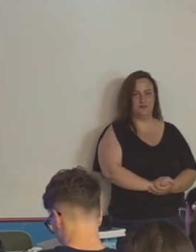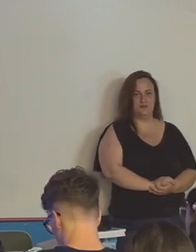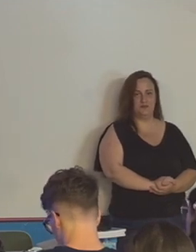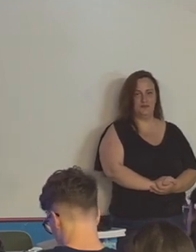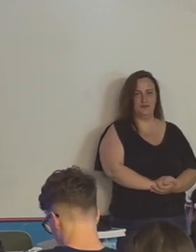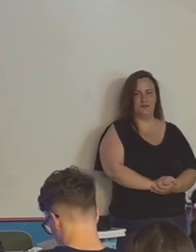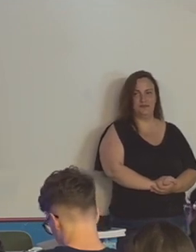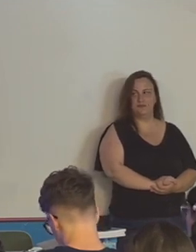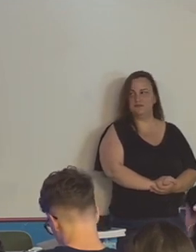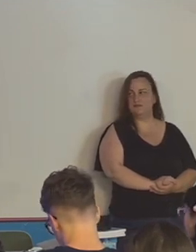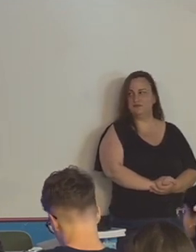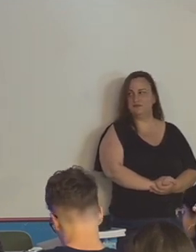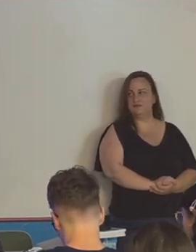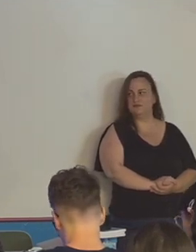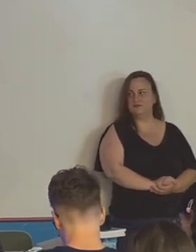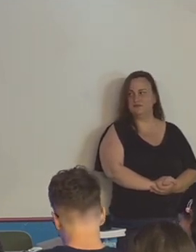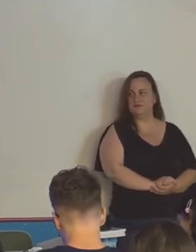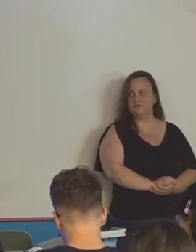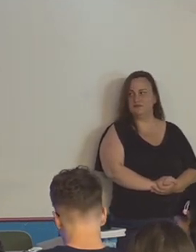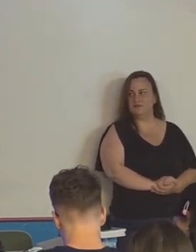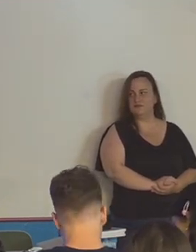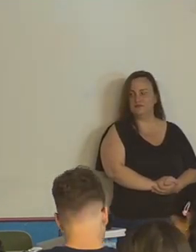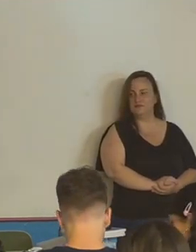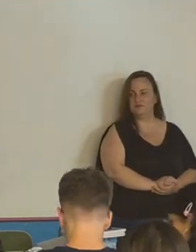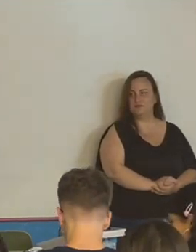Mas tá bom também, vamos abrindo o livro, né?